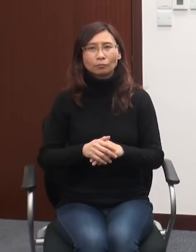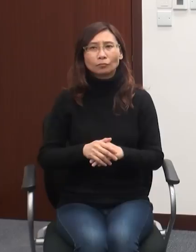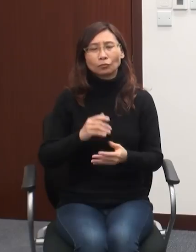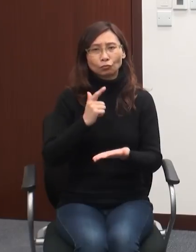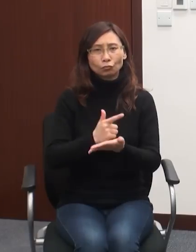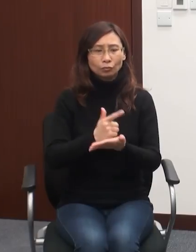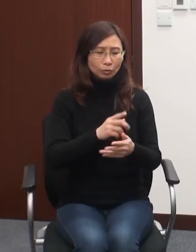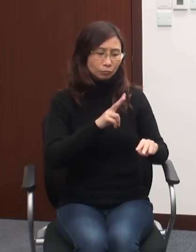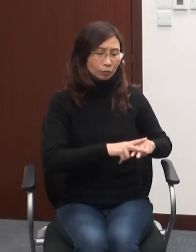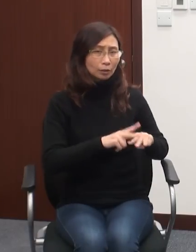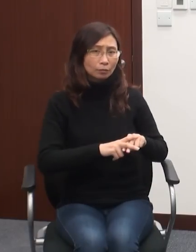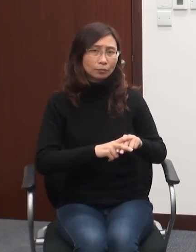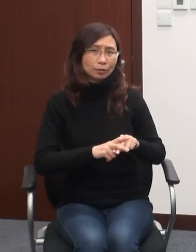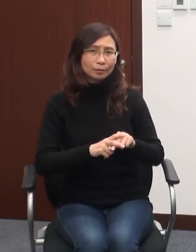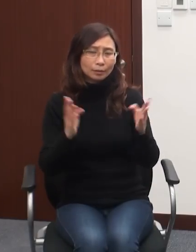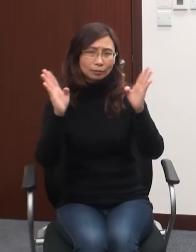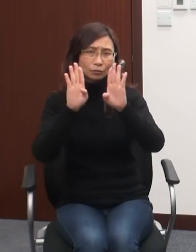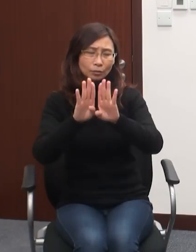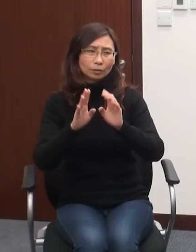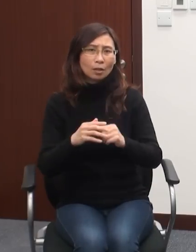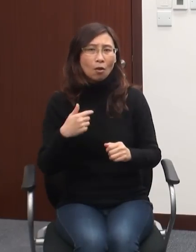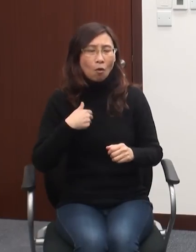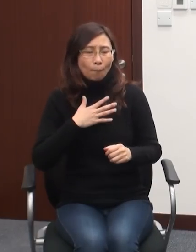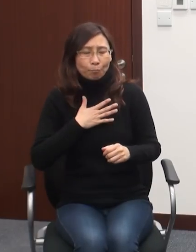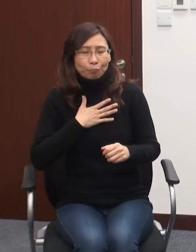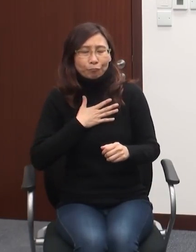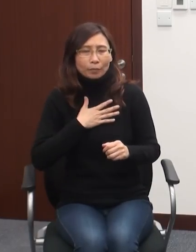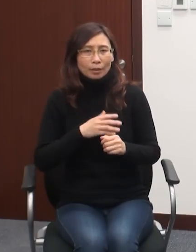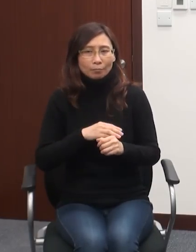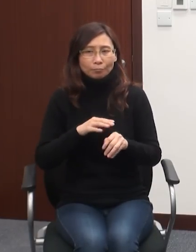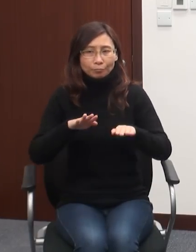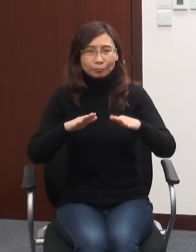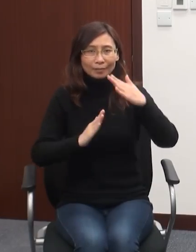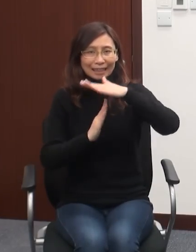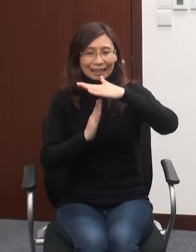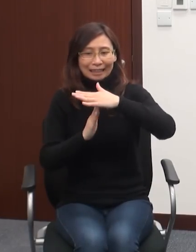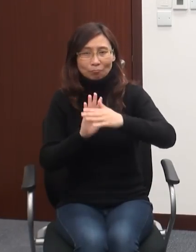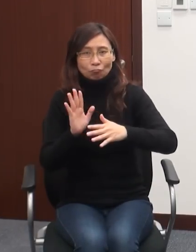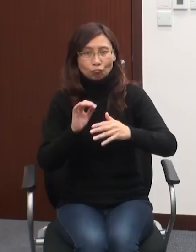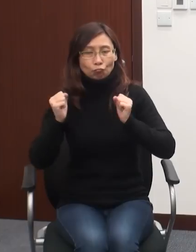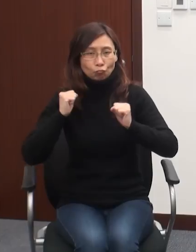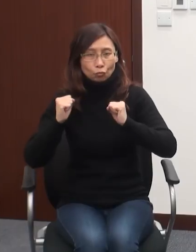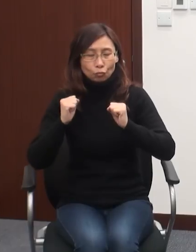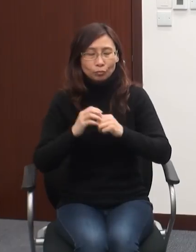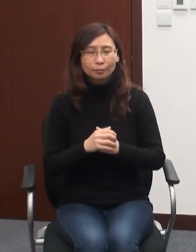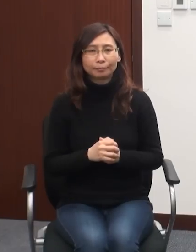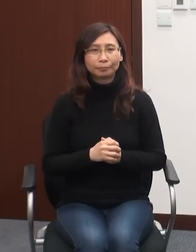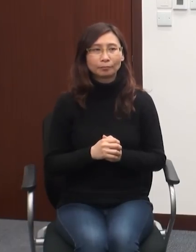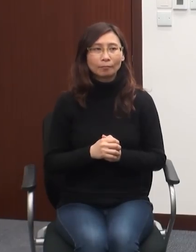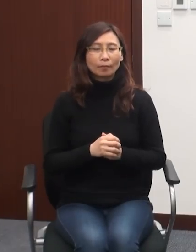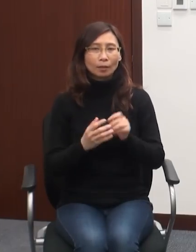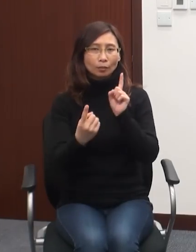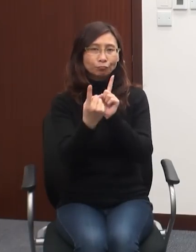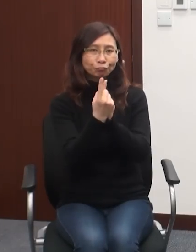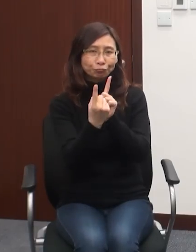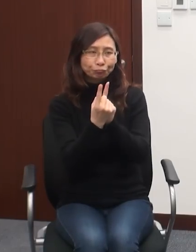敢第一唔敢原地踏步，第二我哋嘅抗爭，我哋對我哋抗爭冇信心啊嘛，係咪？ 即對群眾冇信心